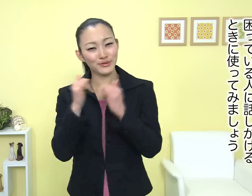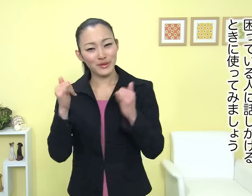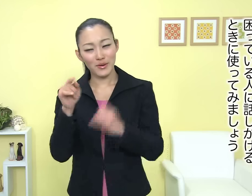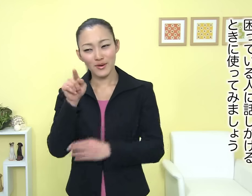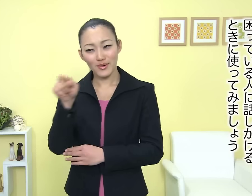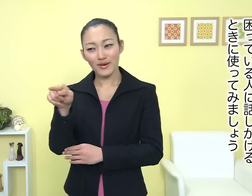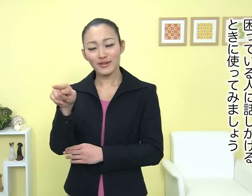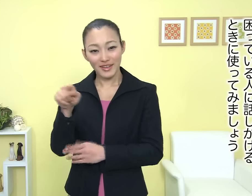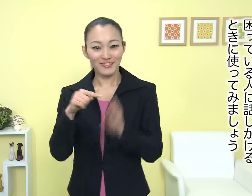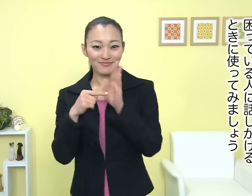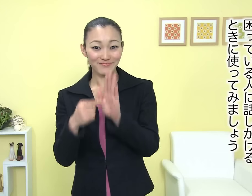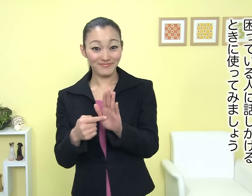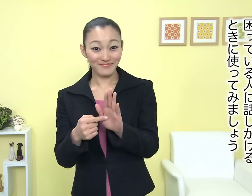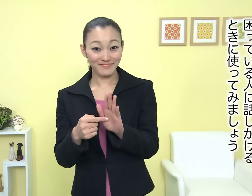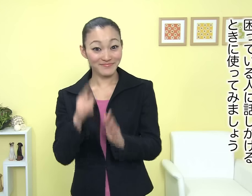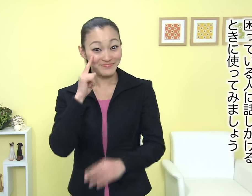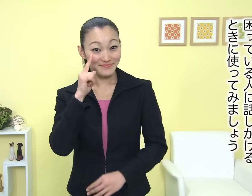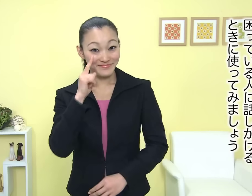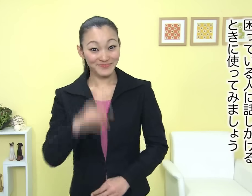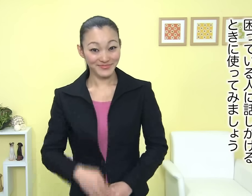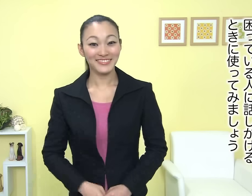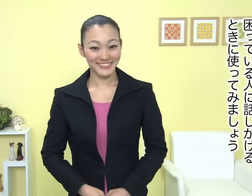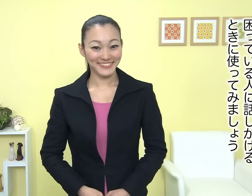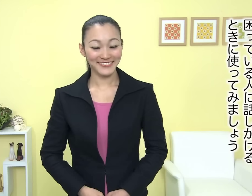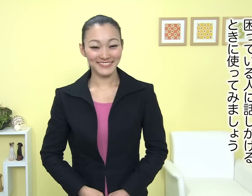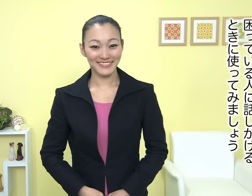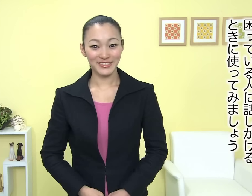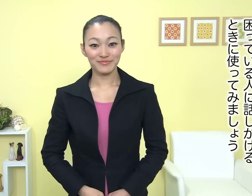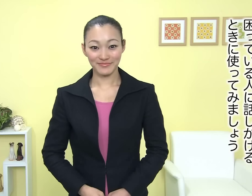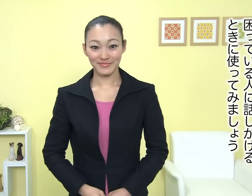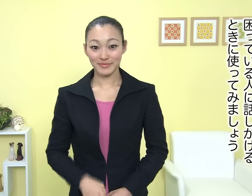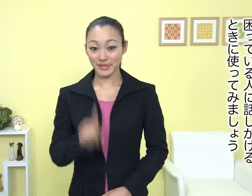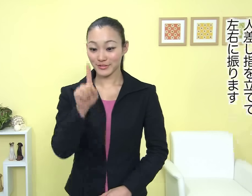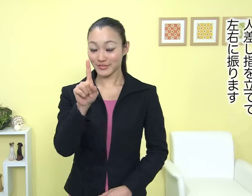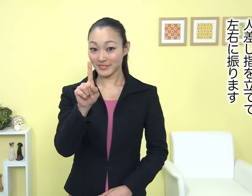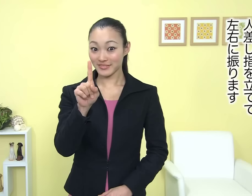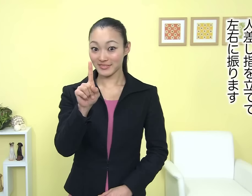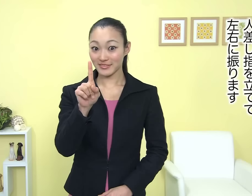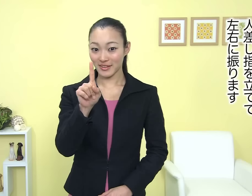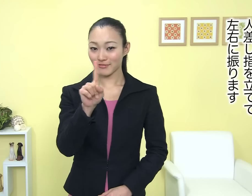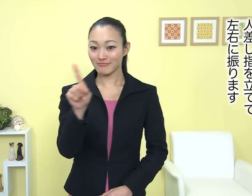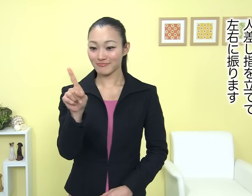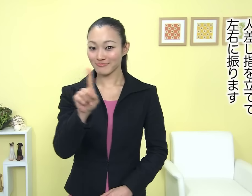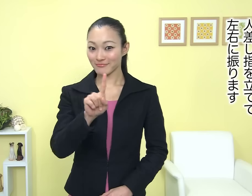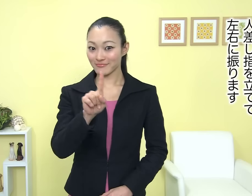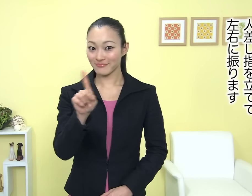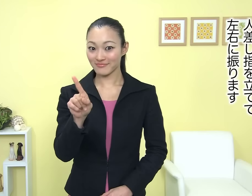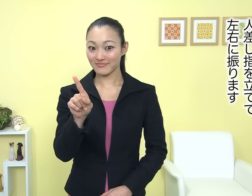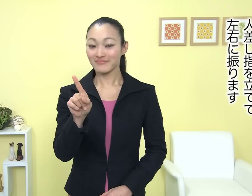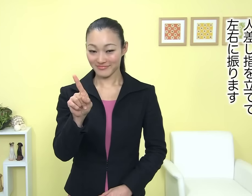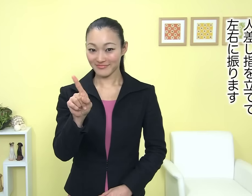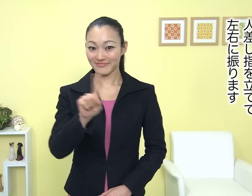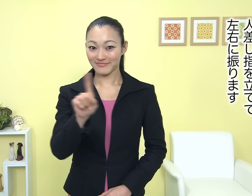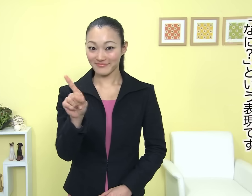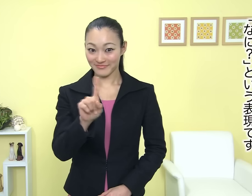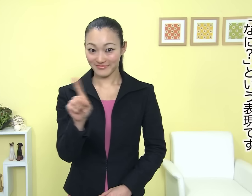困っている人に話しかけるときに使ってみましょう。人差し指を立てて左右に振ります。